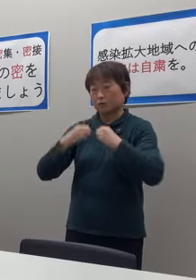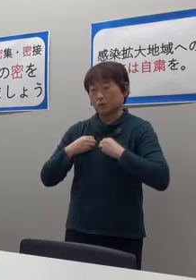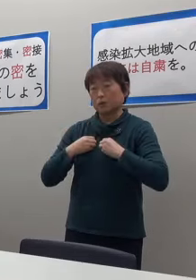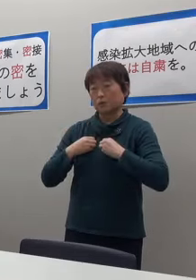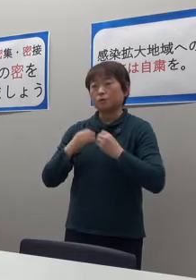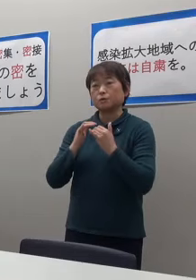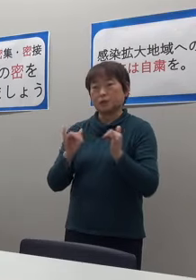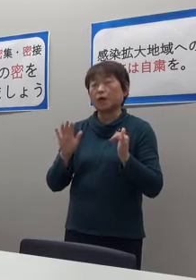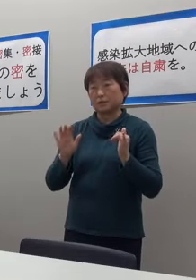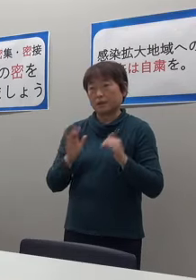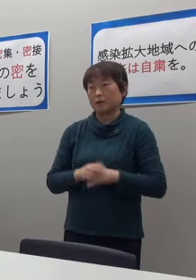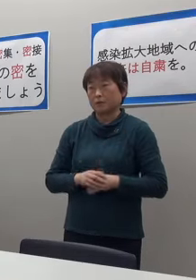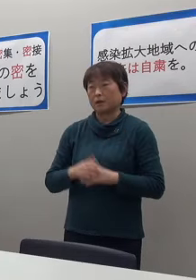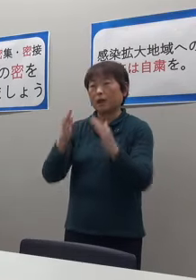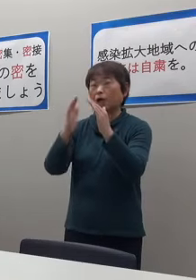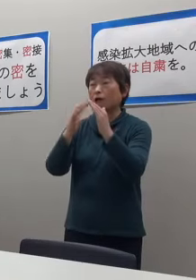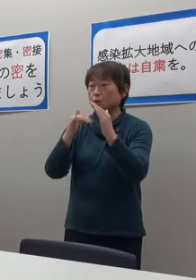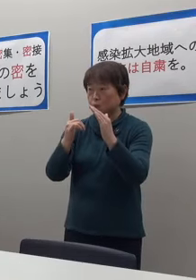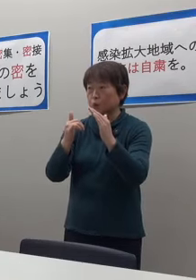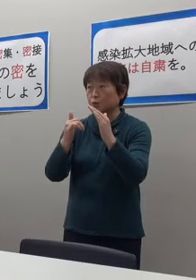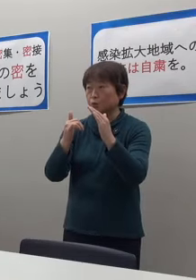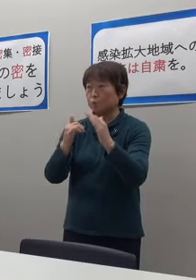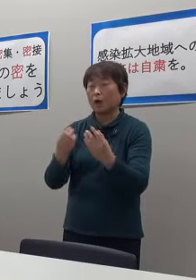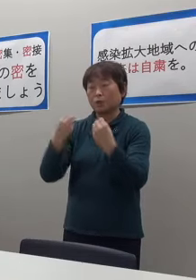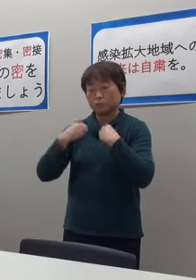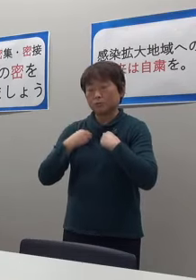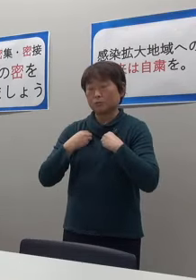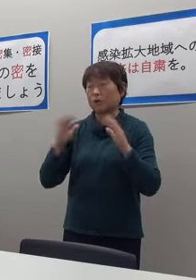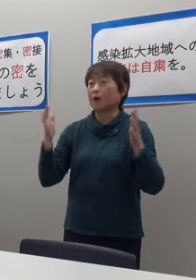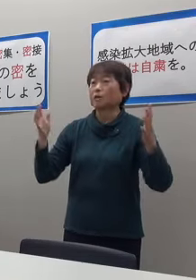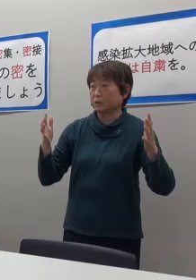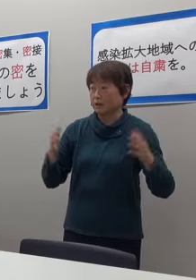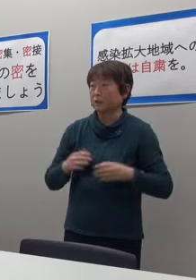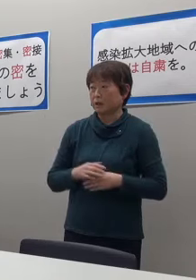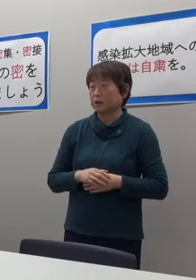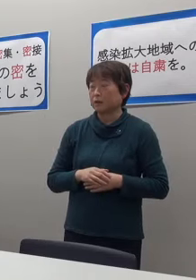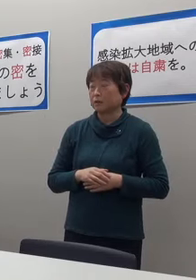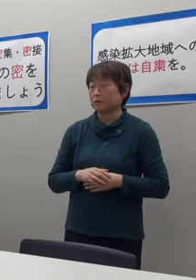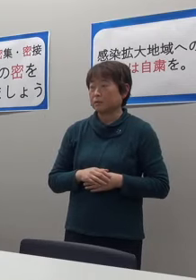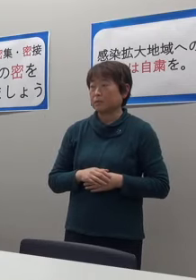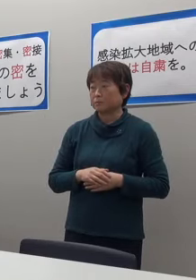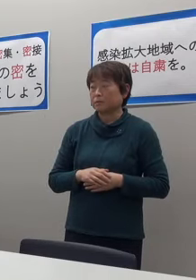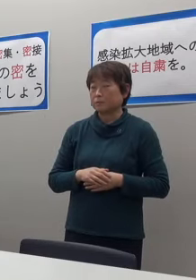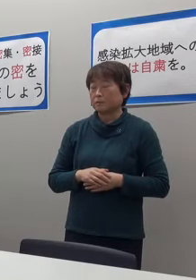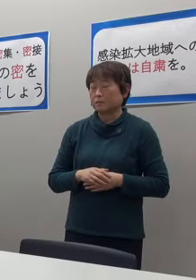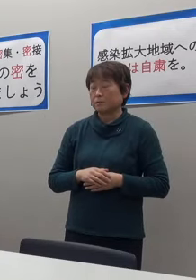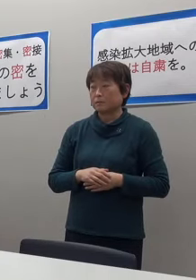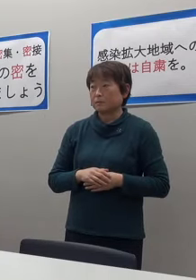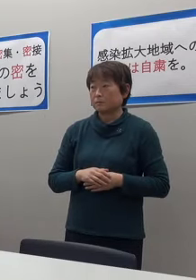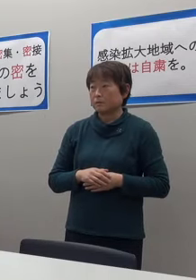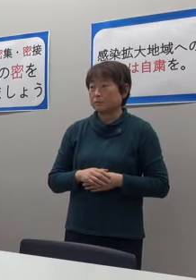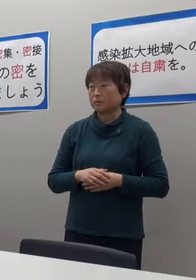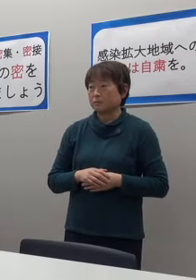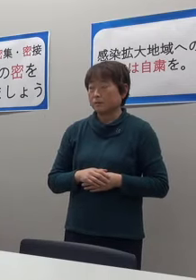したっていうことです。うん、はい、 その他32のうち、はい、引き算すると残りいろいろあります か。あ、それはまた別